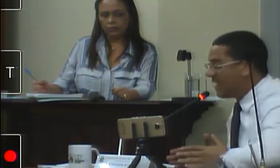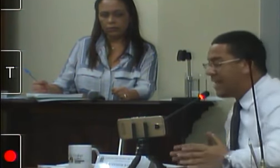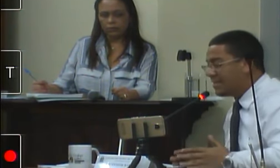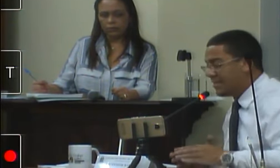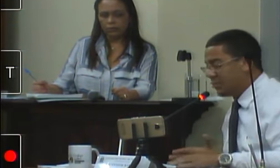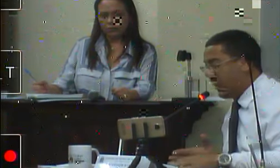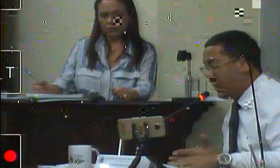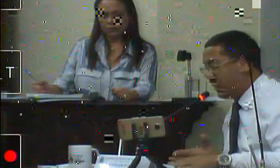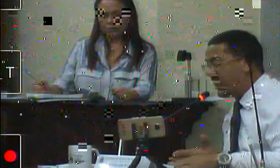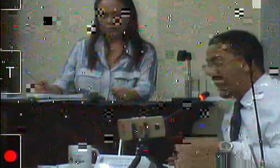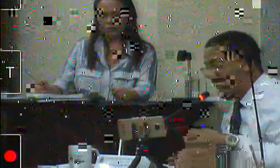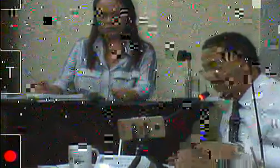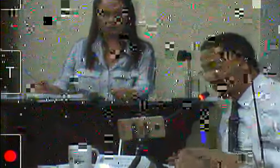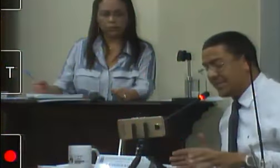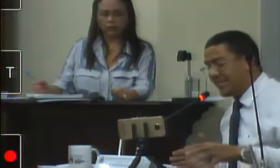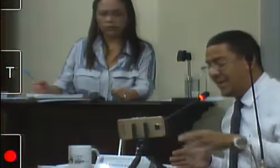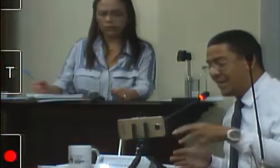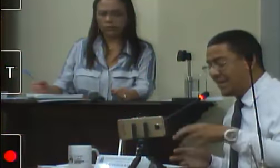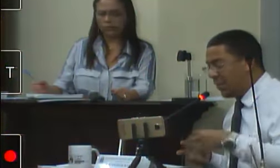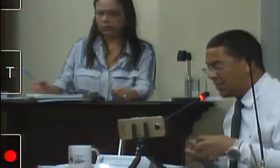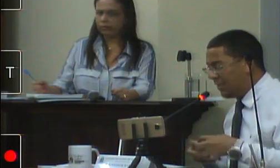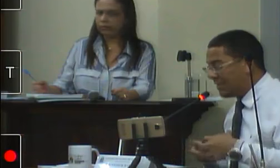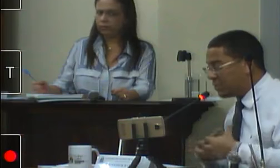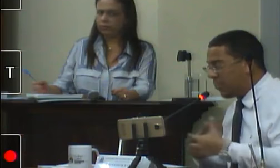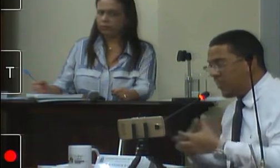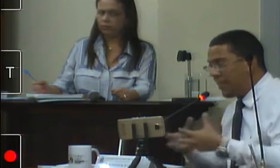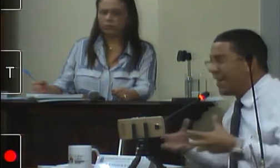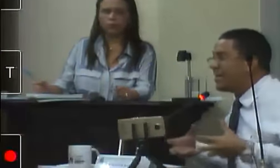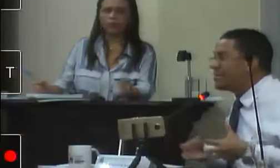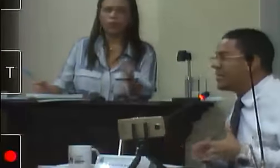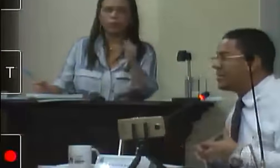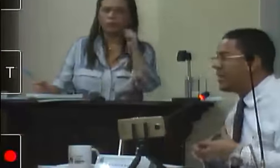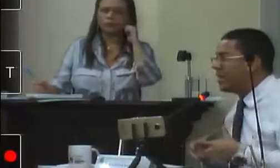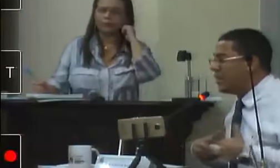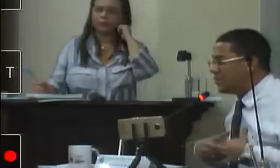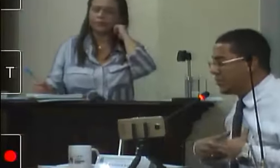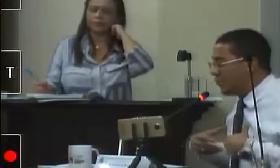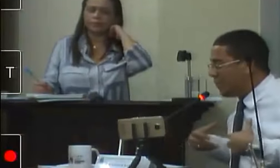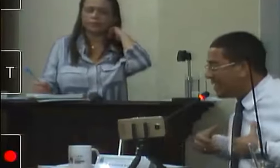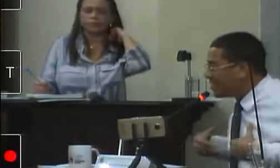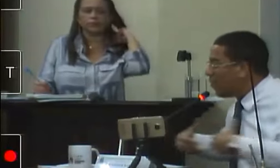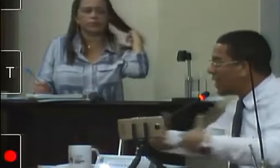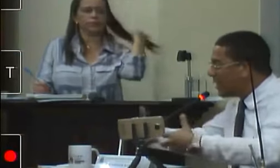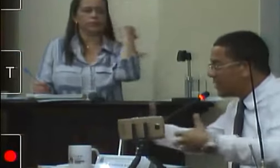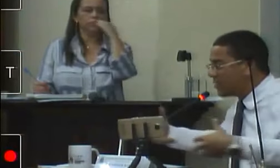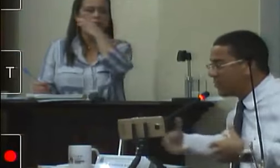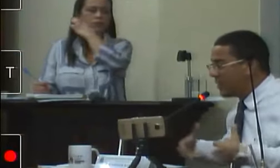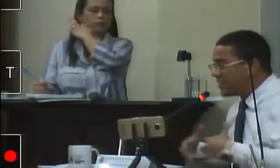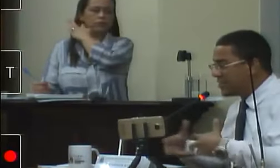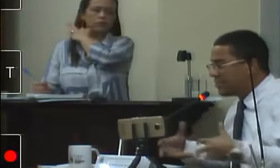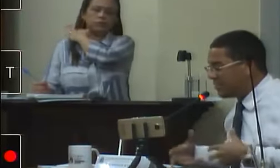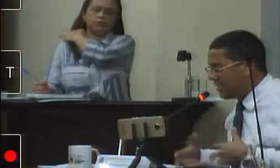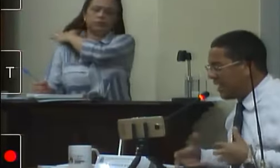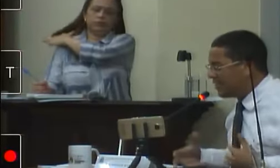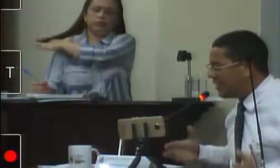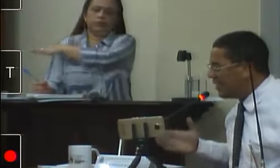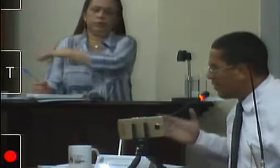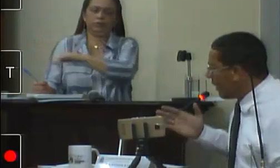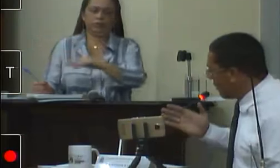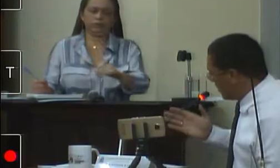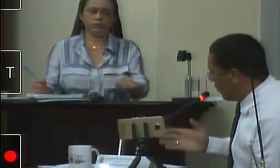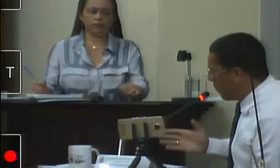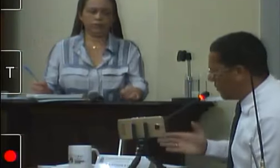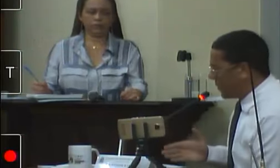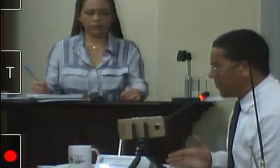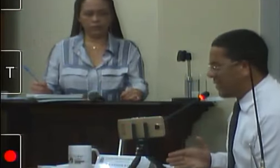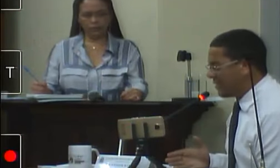fazer análise da sua água, a água da cidade, que tem diversas problemáticas. Eu que tive um embate tão grande durante as redes sociais, então quero